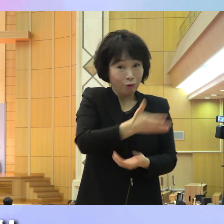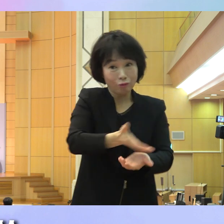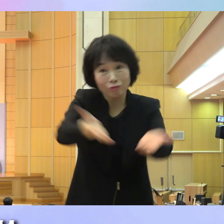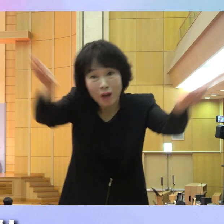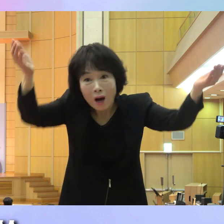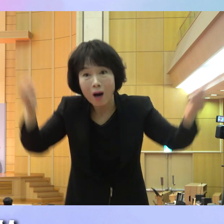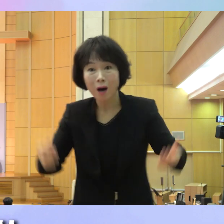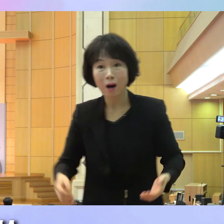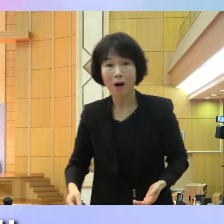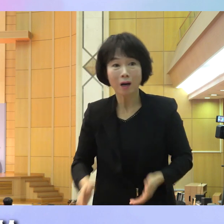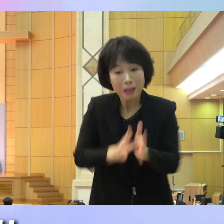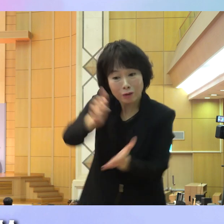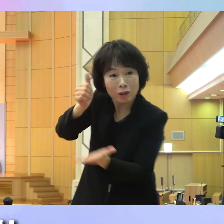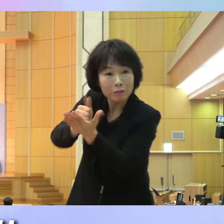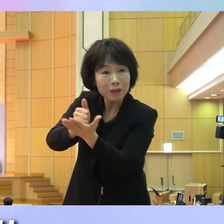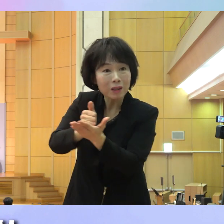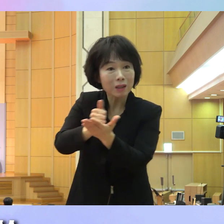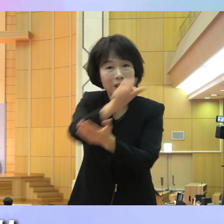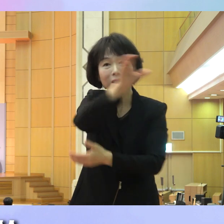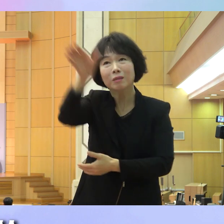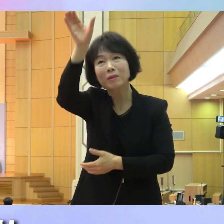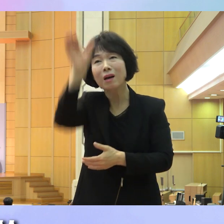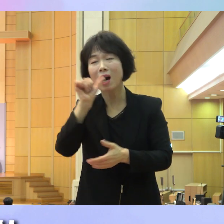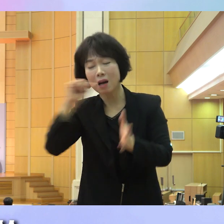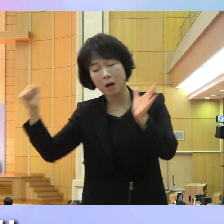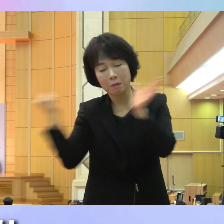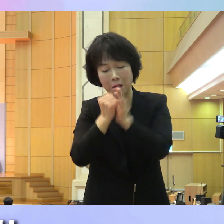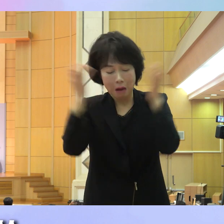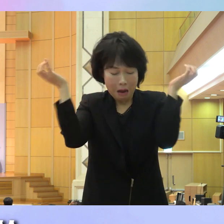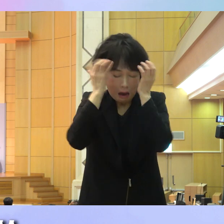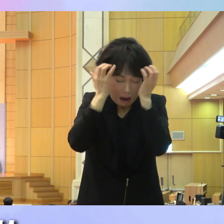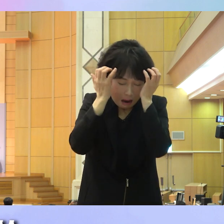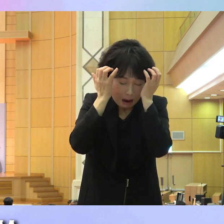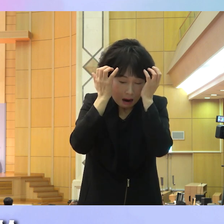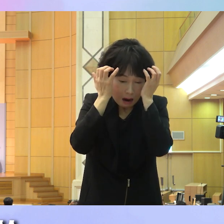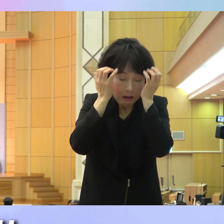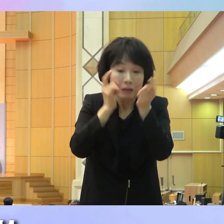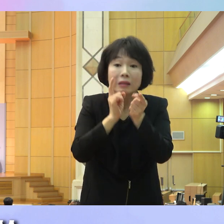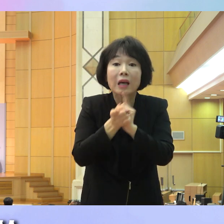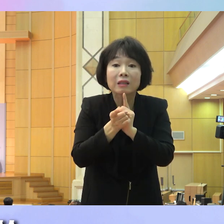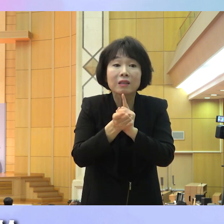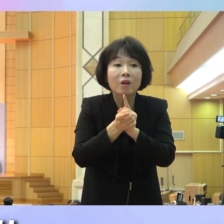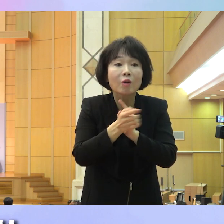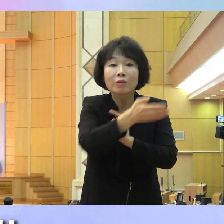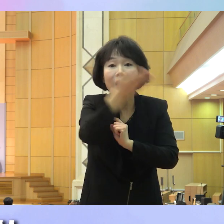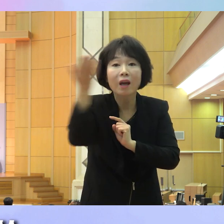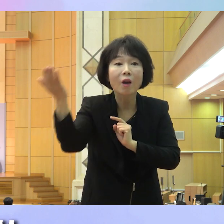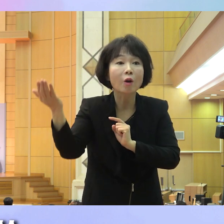그 고통을 당하시고 십자가에서 우리의 병을 짊어지시고,